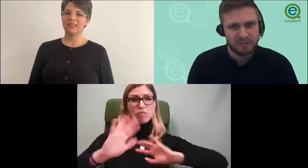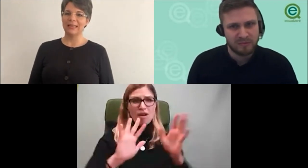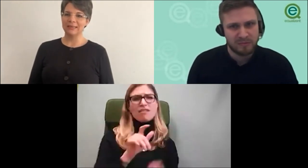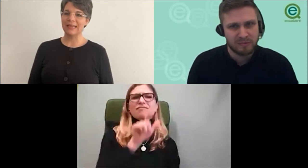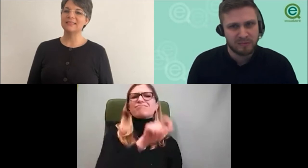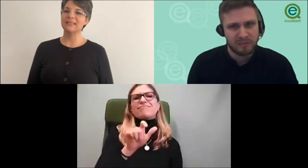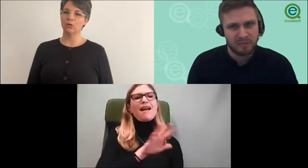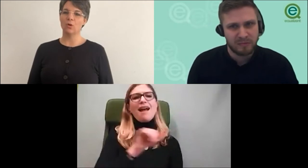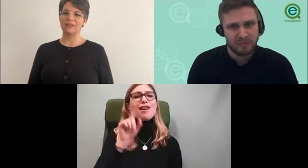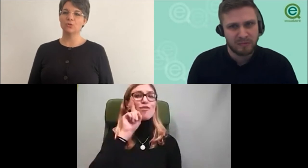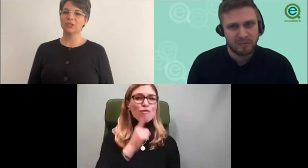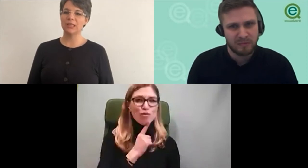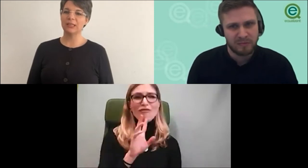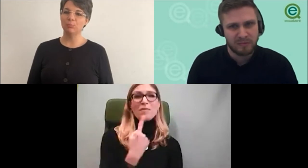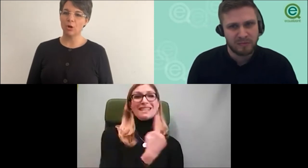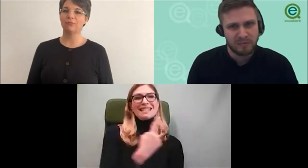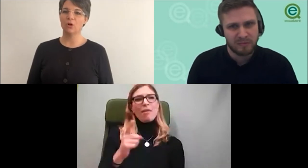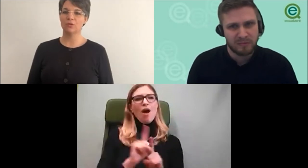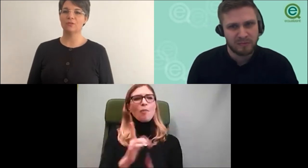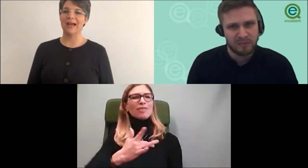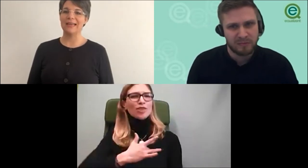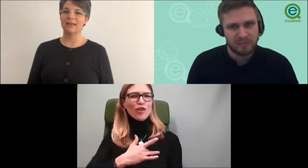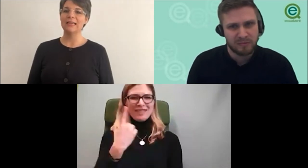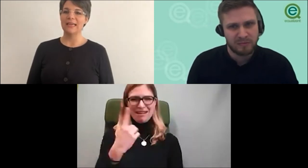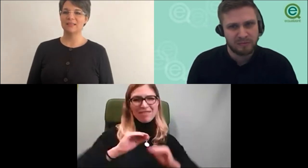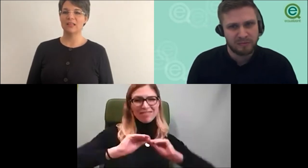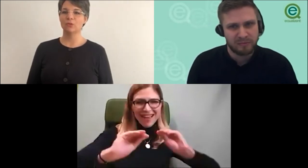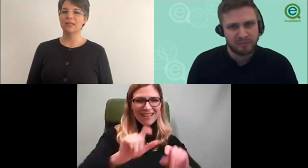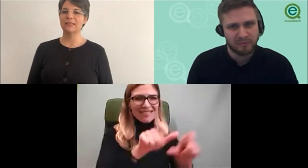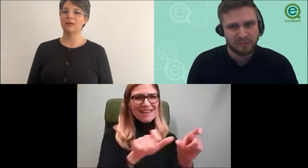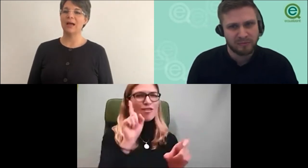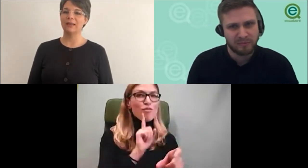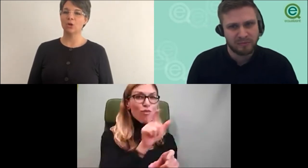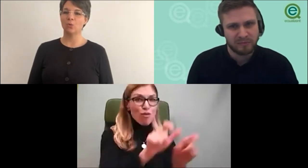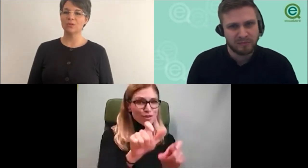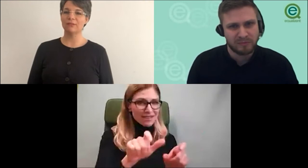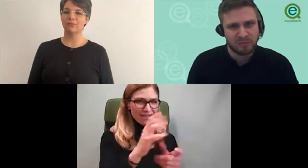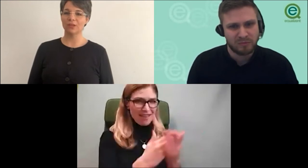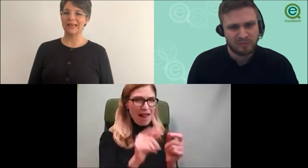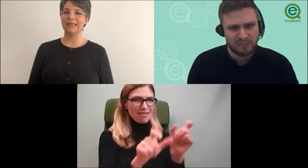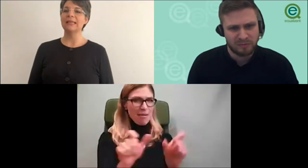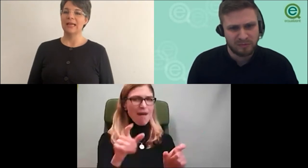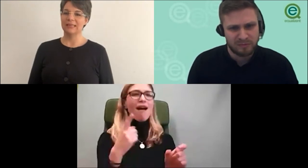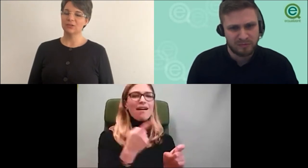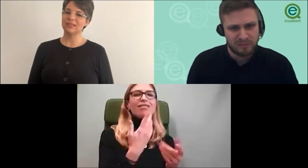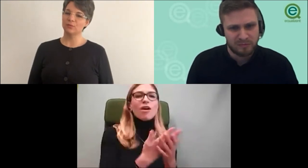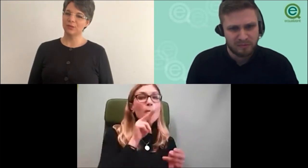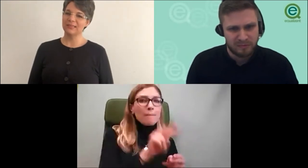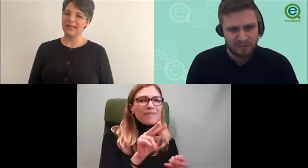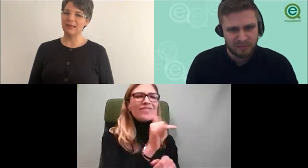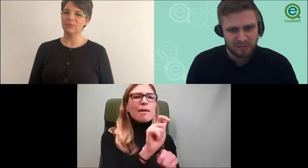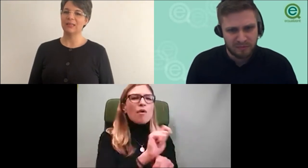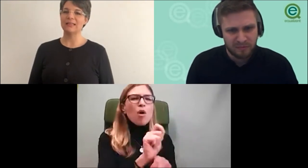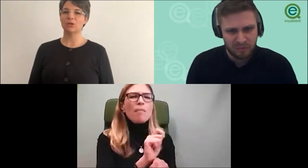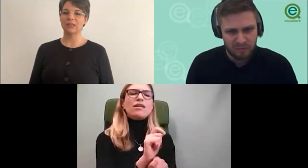Durch die Digitalisierung, also durch den Blog, Vlog und so weiter, ist es natürlich ein großer Vorteil, dadurch, dass sowohl